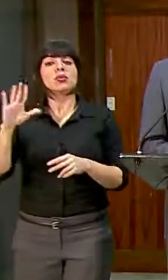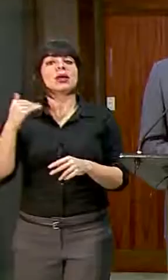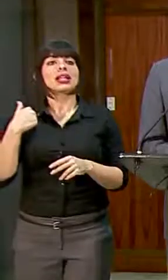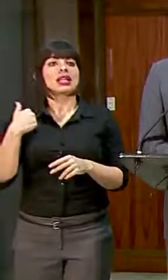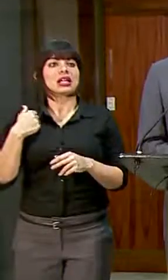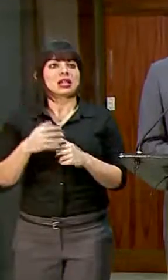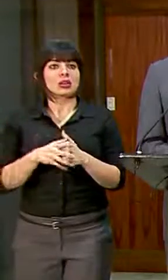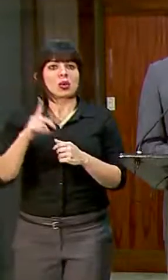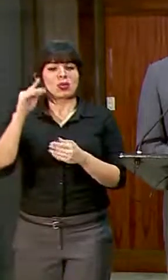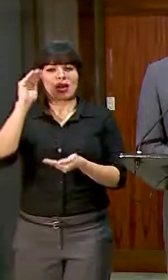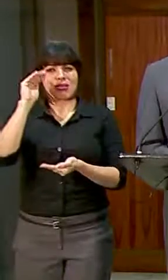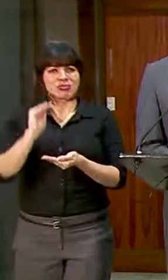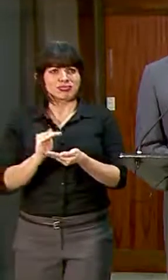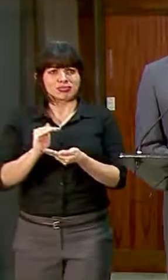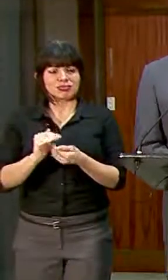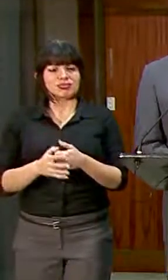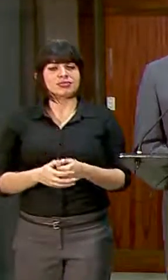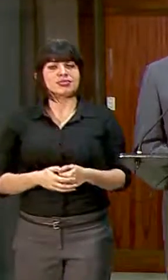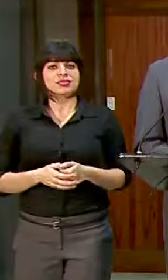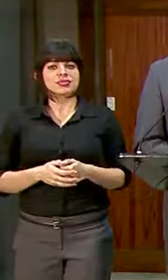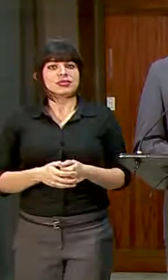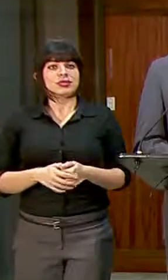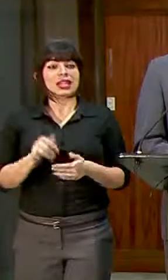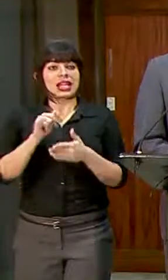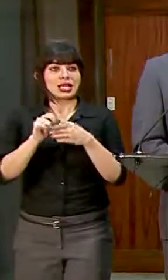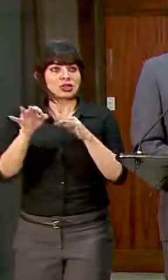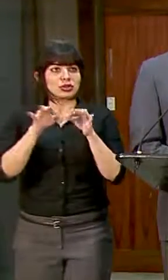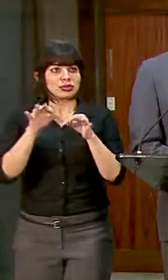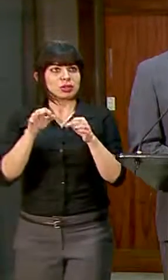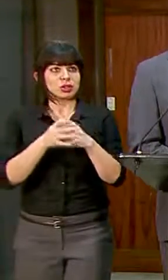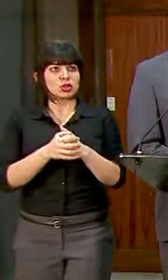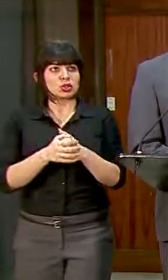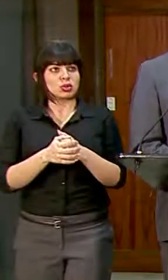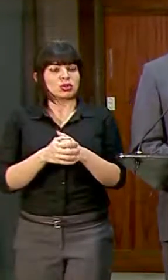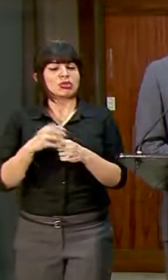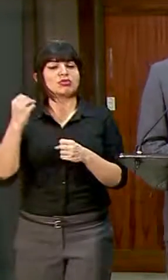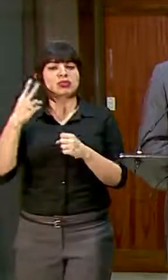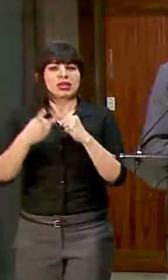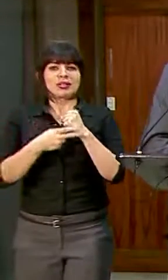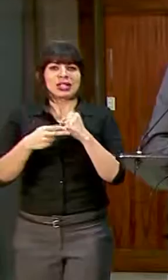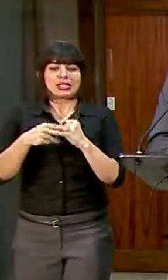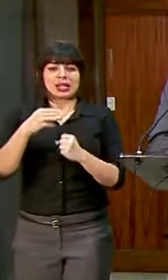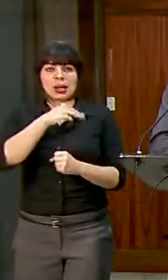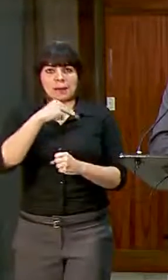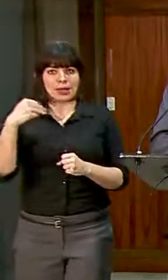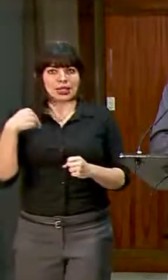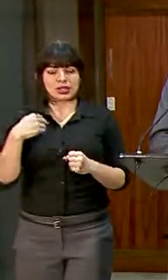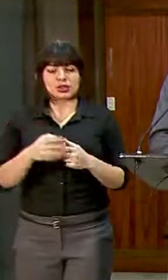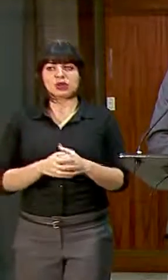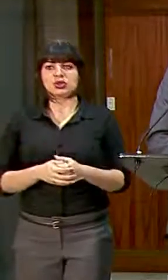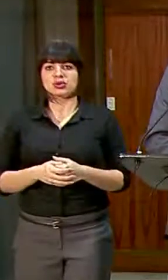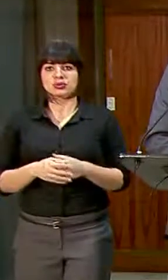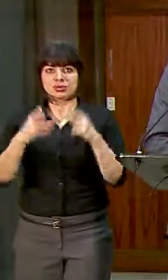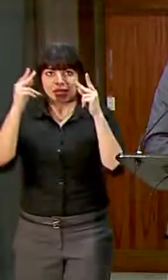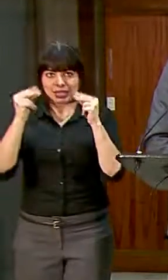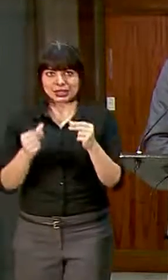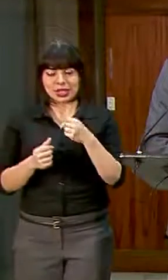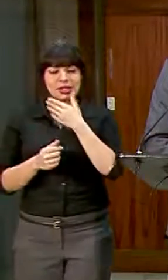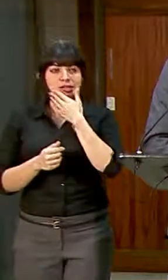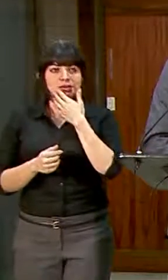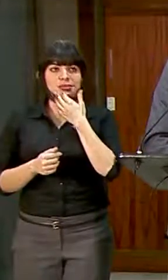tenido un tamaño muchísimo más pequeño. Y esto lo explicó una y otra vez el señor ministro de